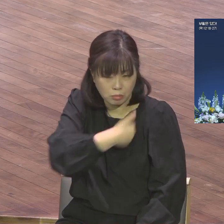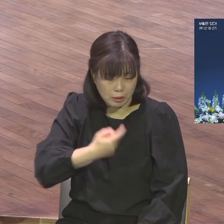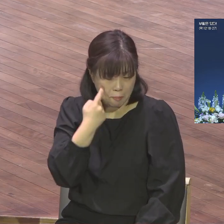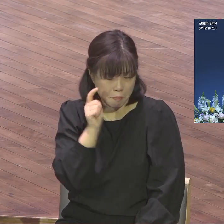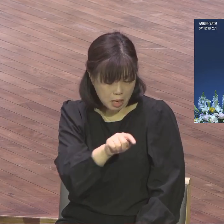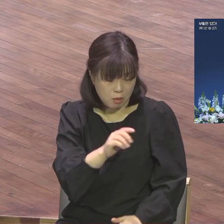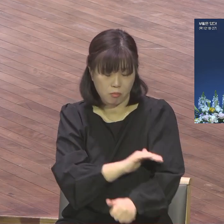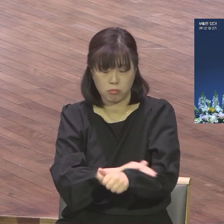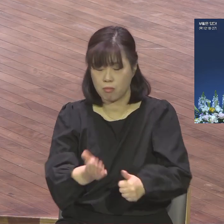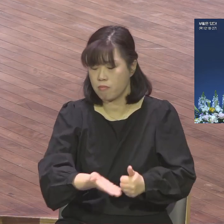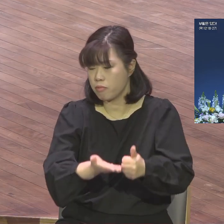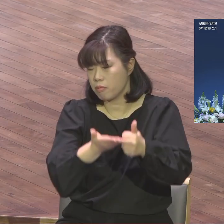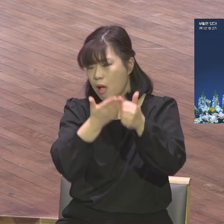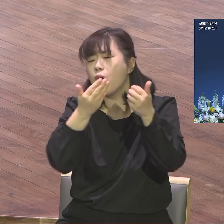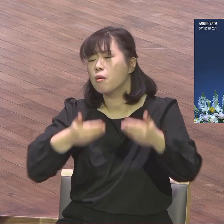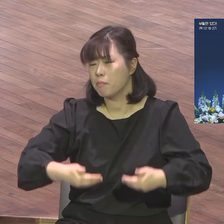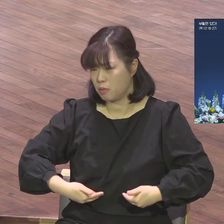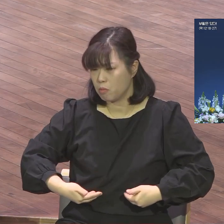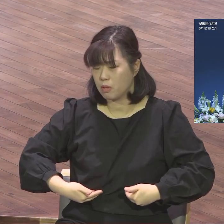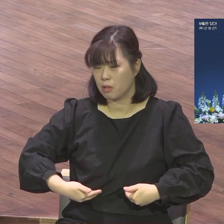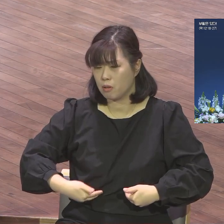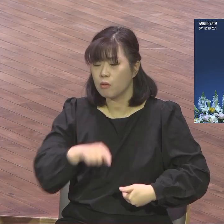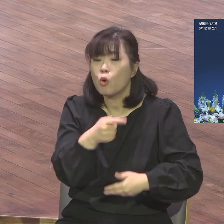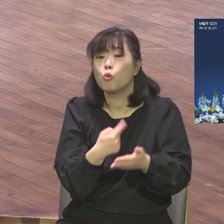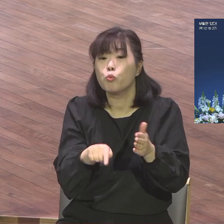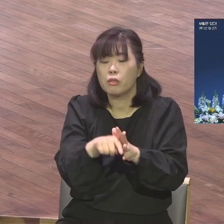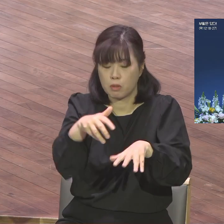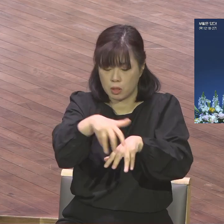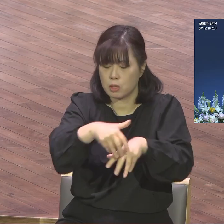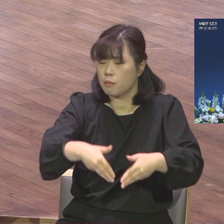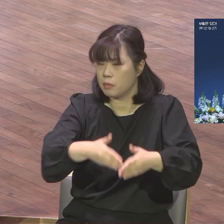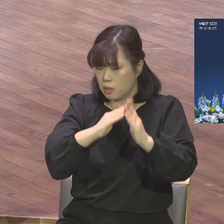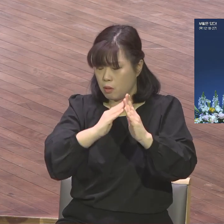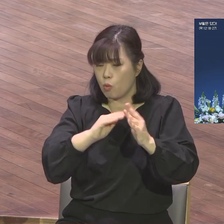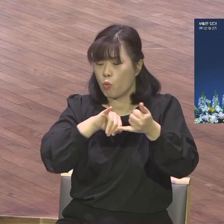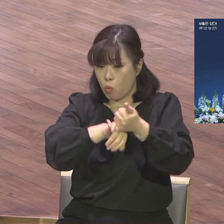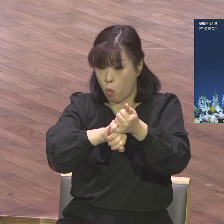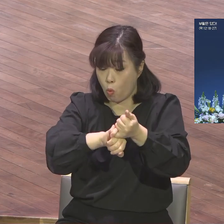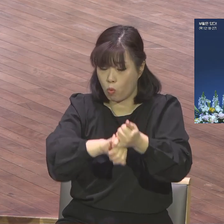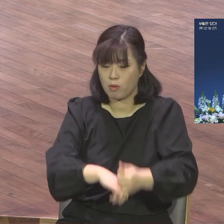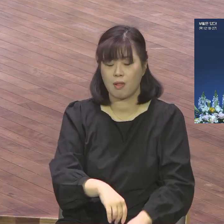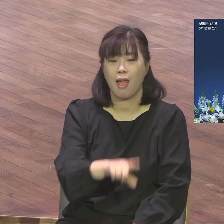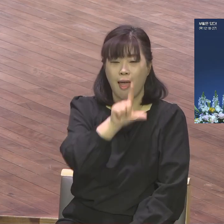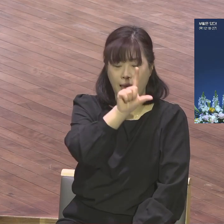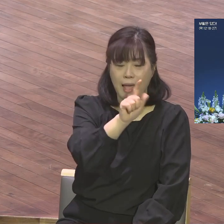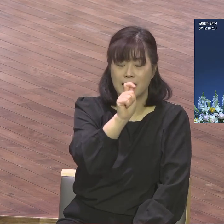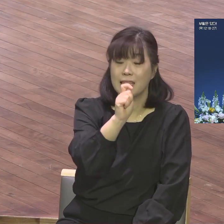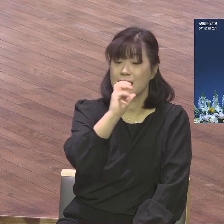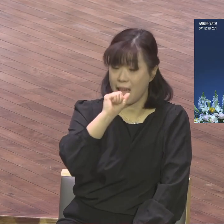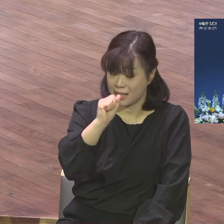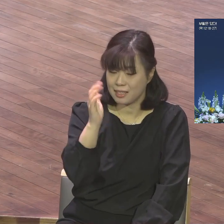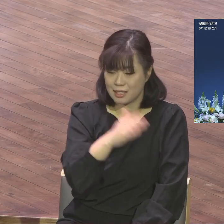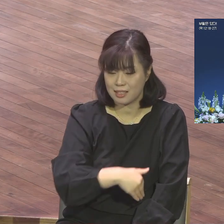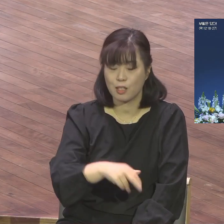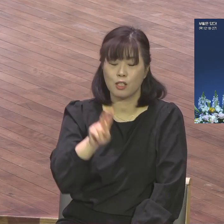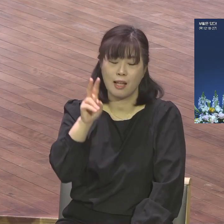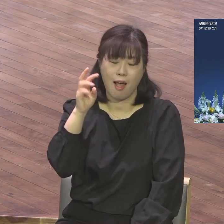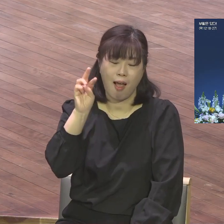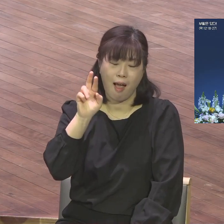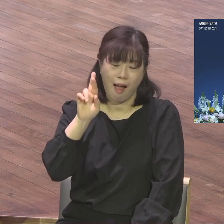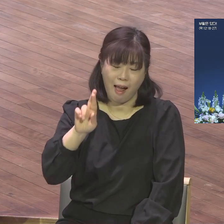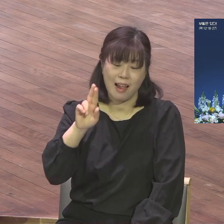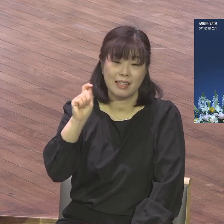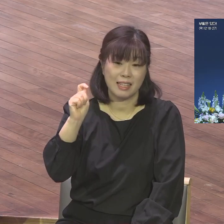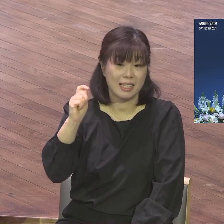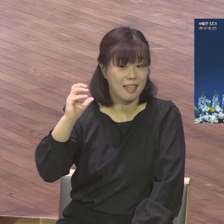가지고 있는 LTS, 이 RTS, 이 VTS, 이 시스템, 이 전략으로 가야 돼요. 이